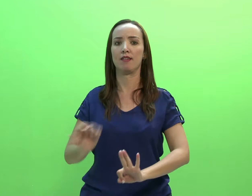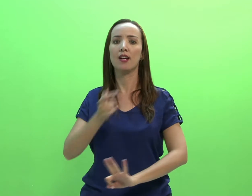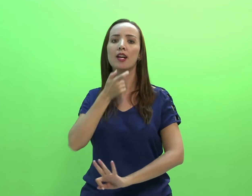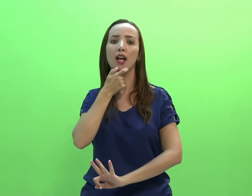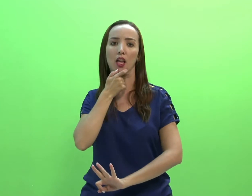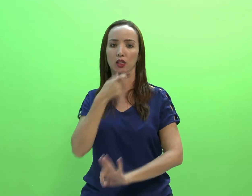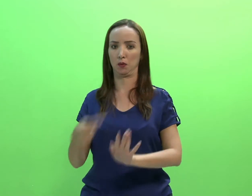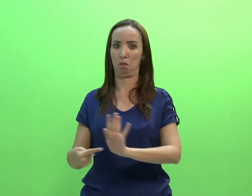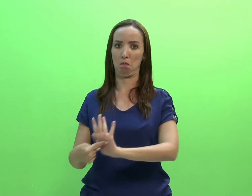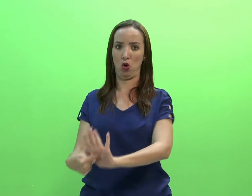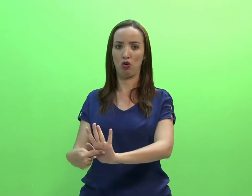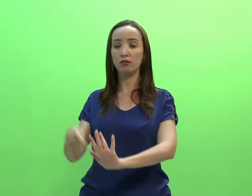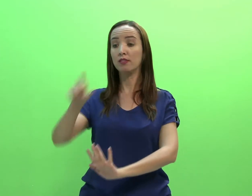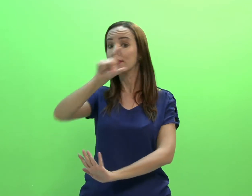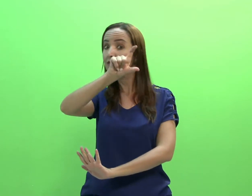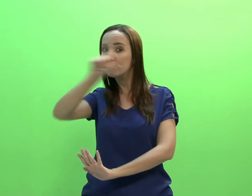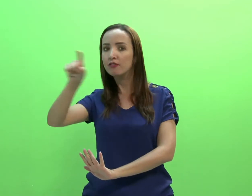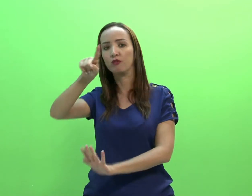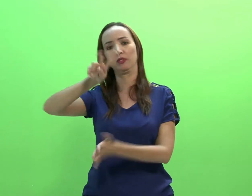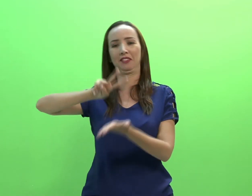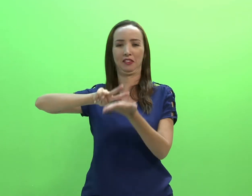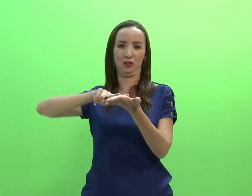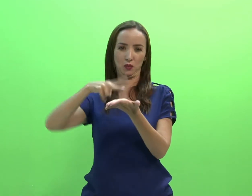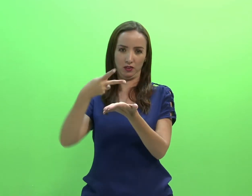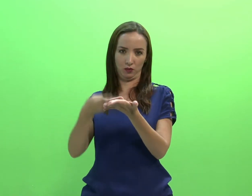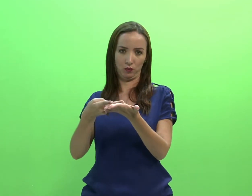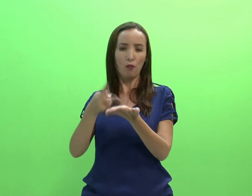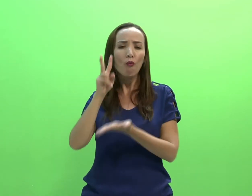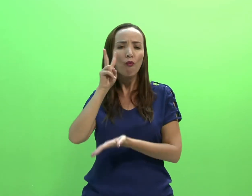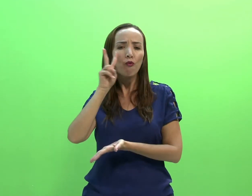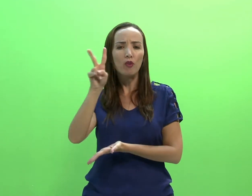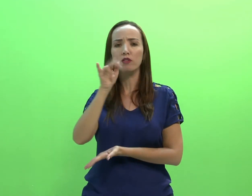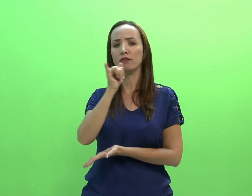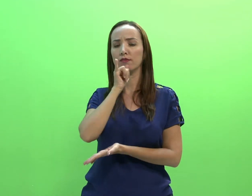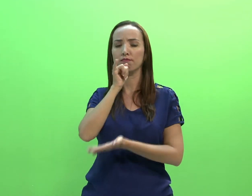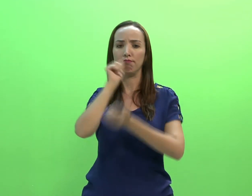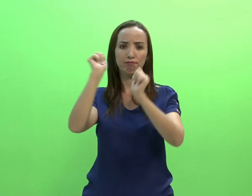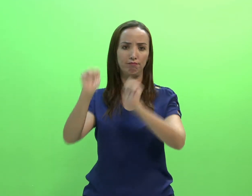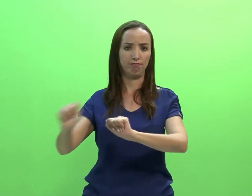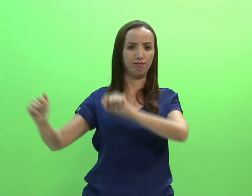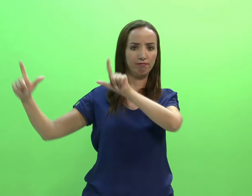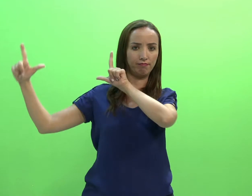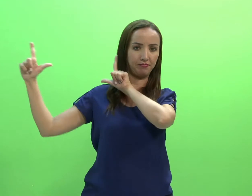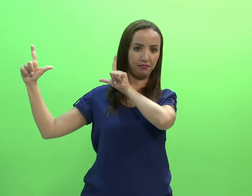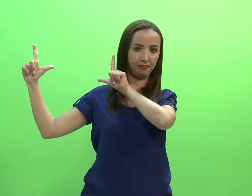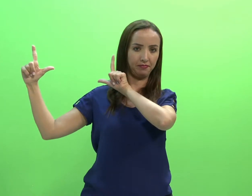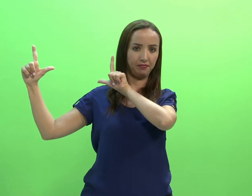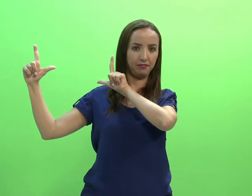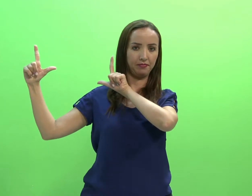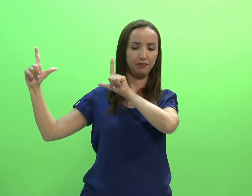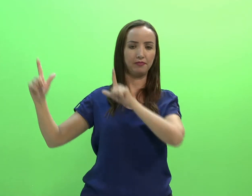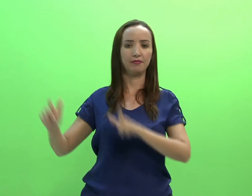rodapé. Precisa apresentar essa tradução. Veja.